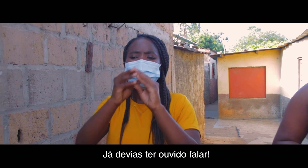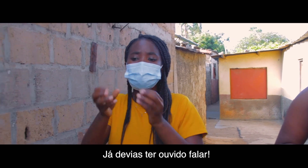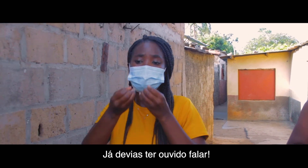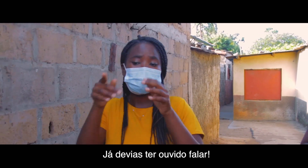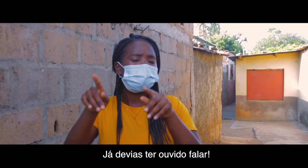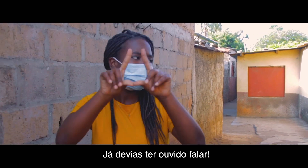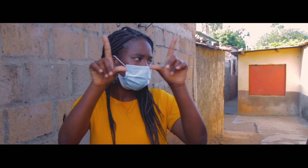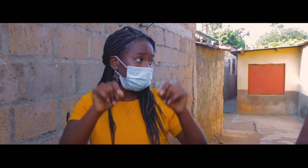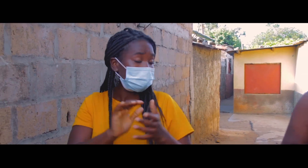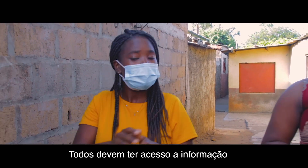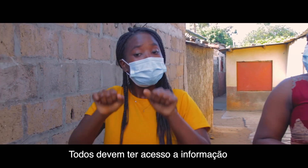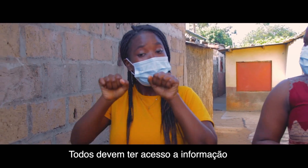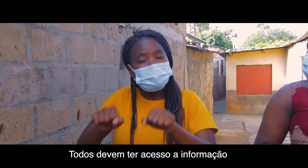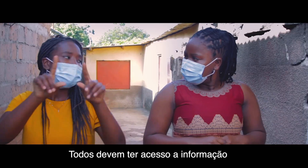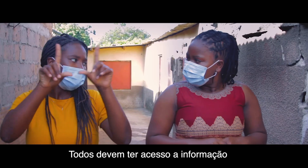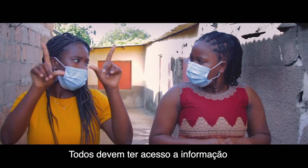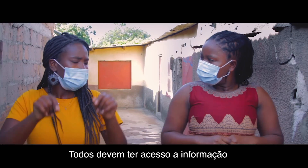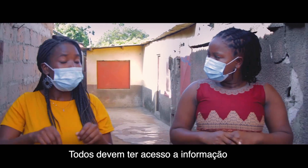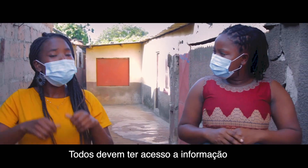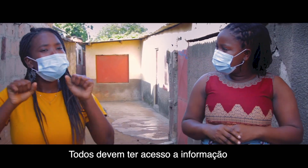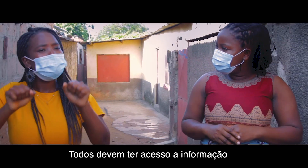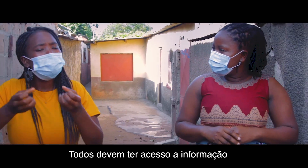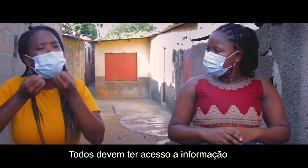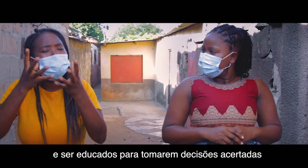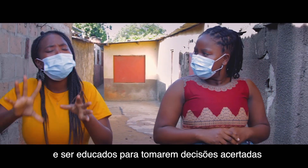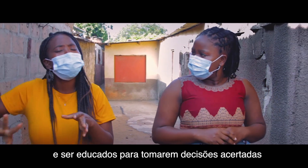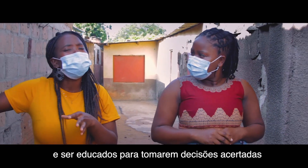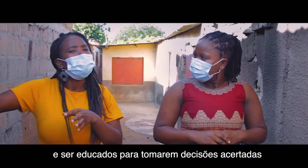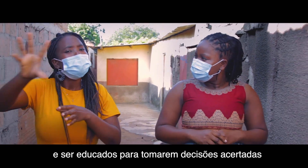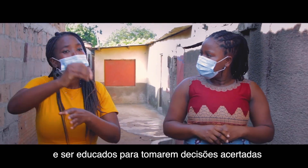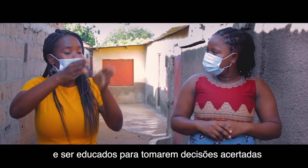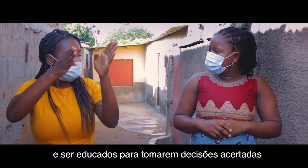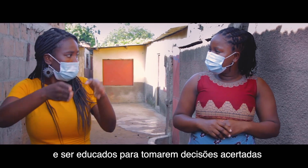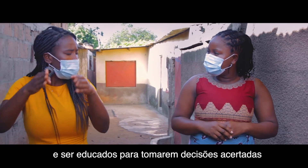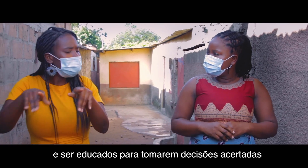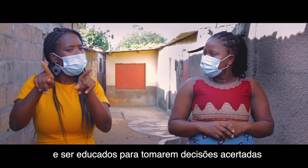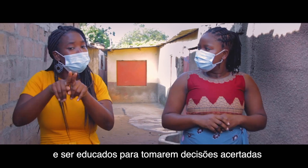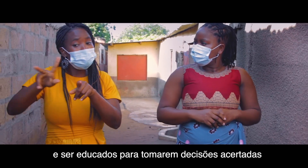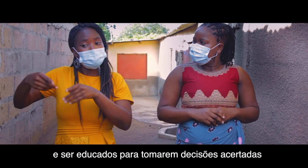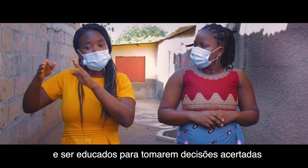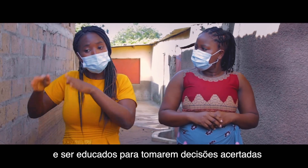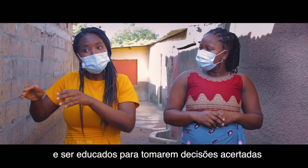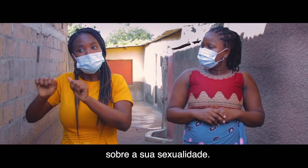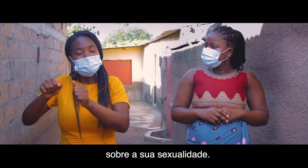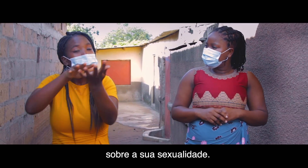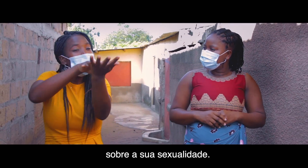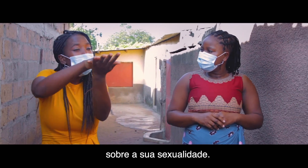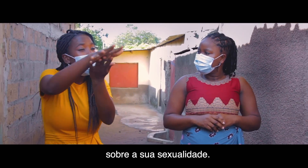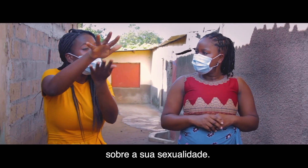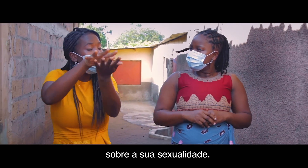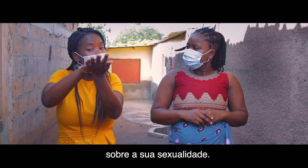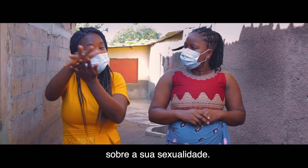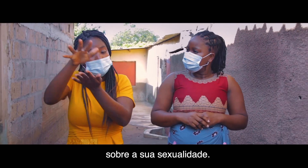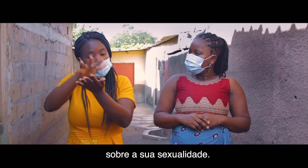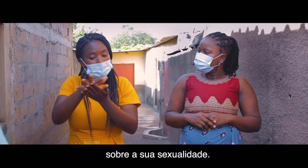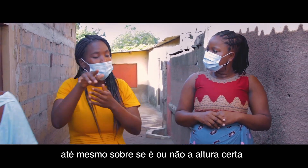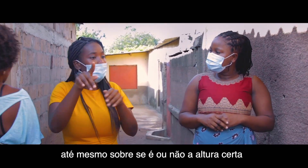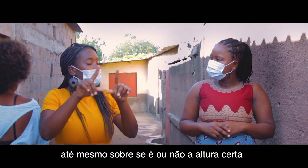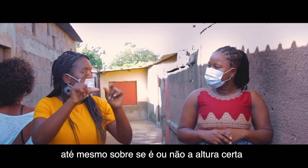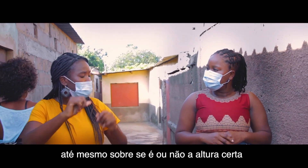ter ouvido falar. Todos devem ter acesso à informação e ser educados para tomarem decisões acertadas sobre sua